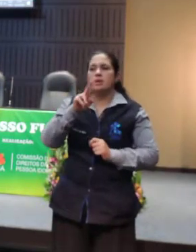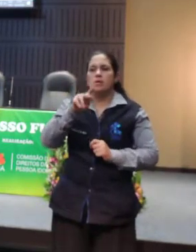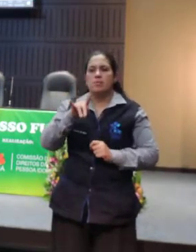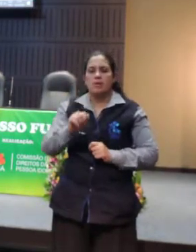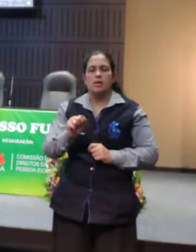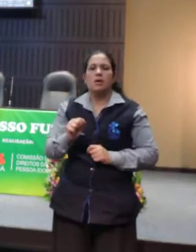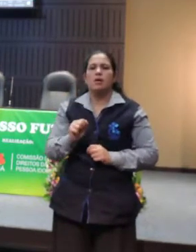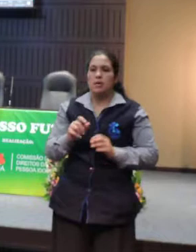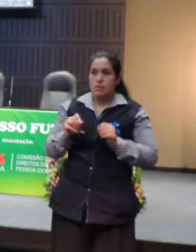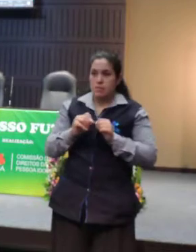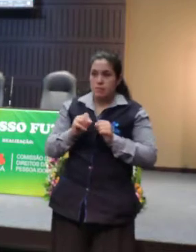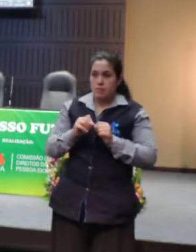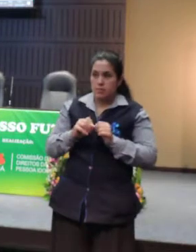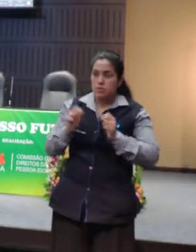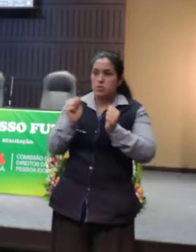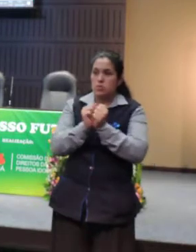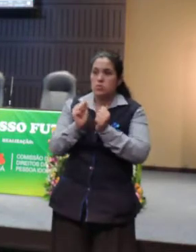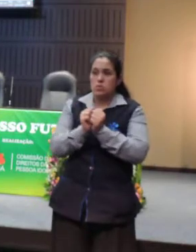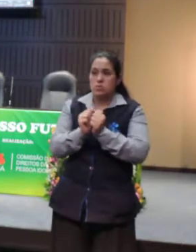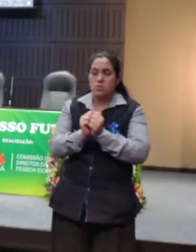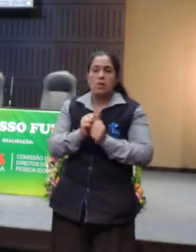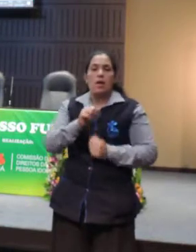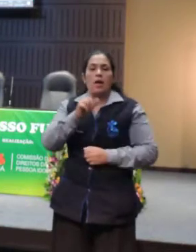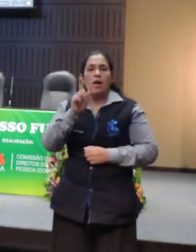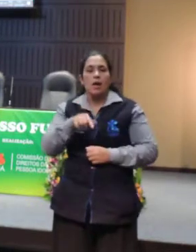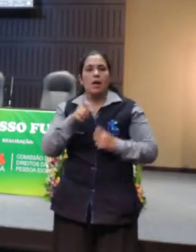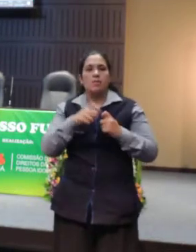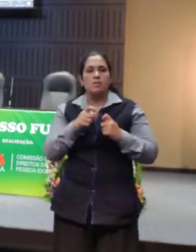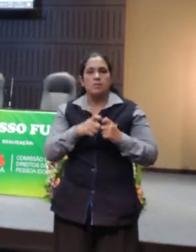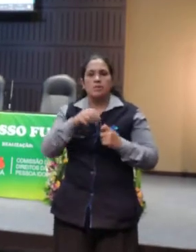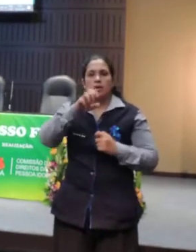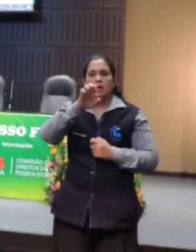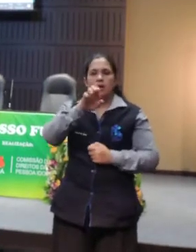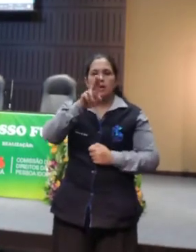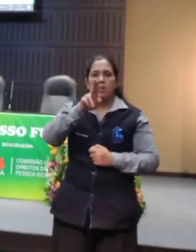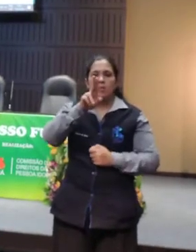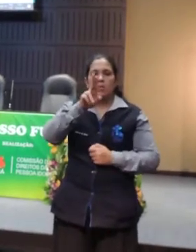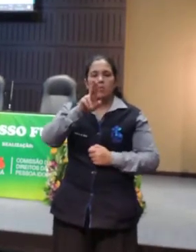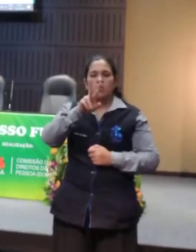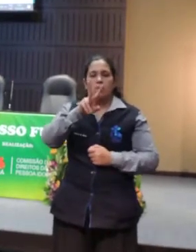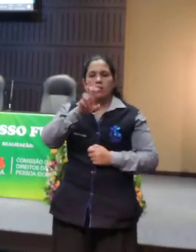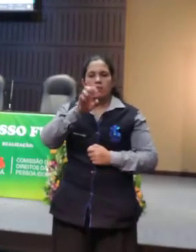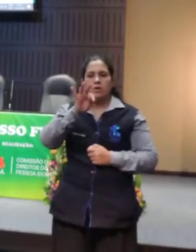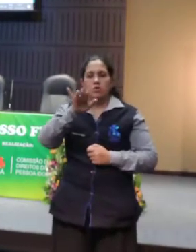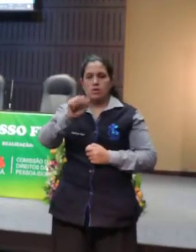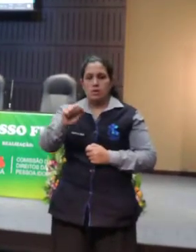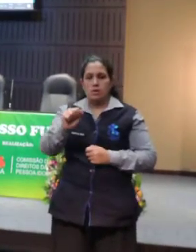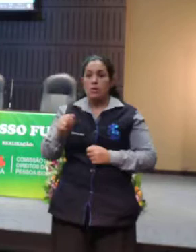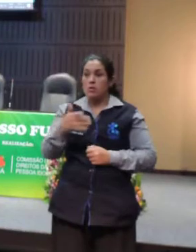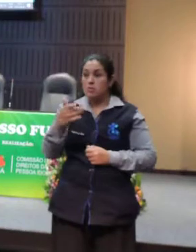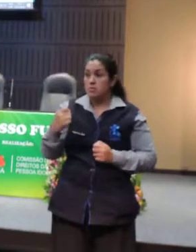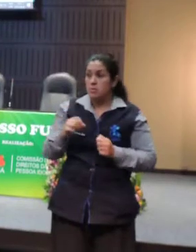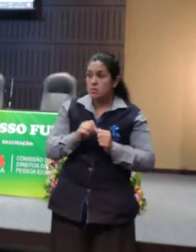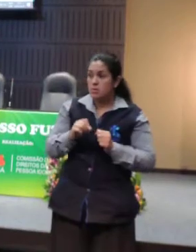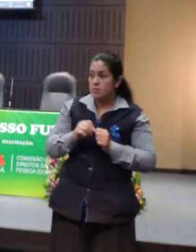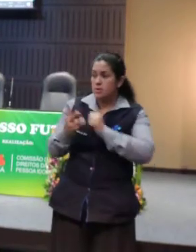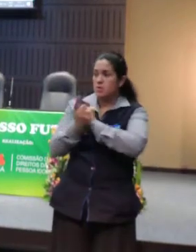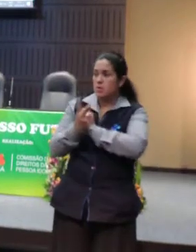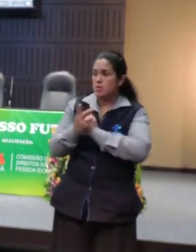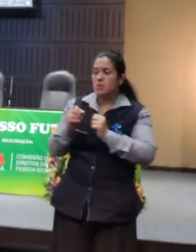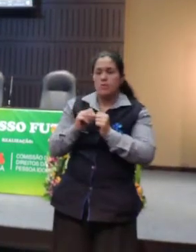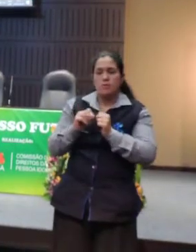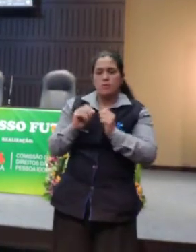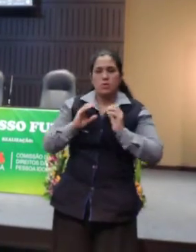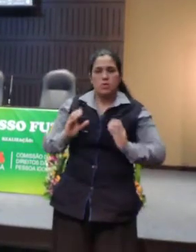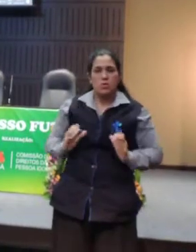bicarbonato de sódio. Isso tudo eu estou falando para vocês, é da medicina aeromédica. Eu não estou inventando. Tá? Então, você tem que manter o teu corpo alcalino.